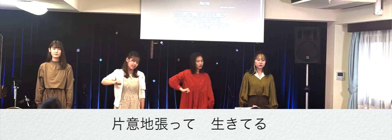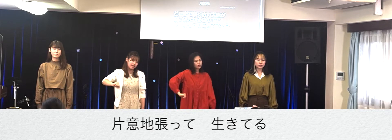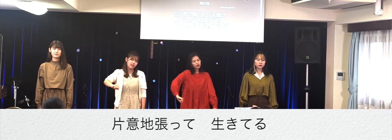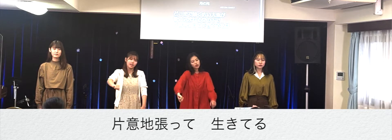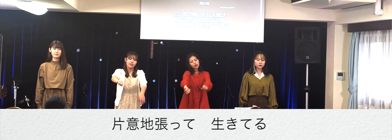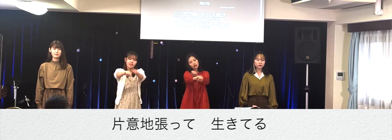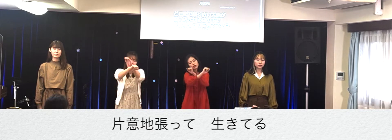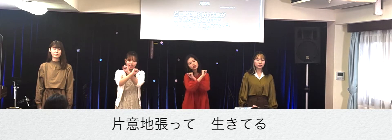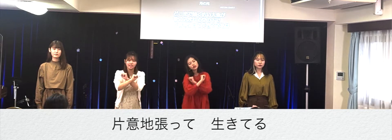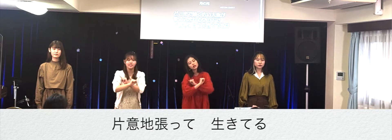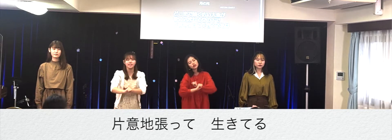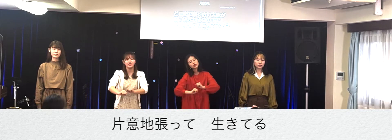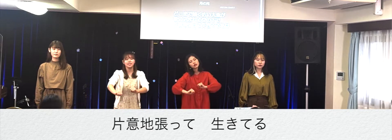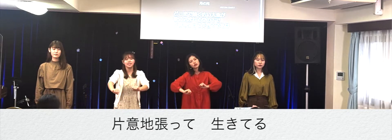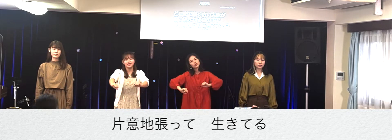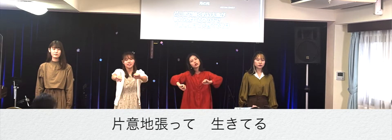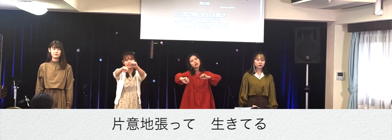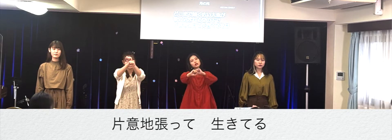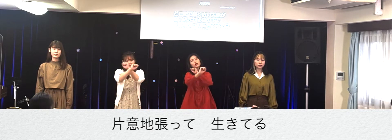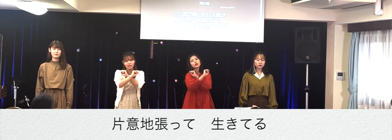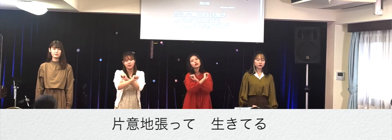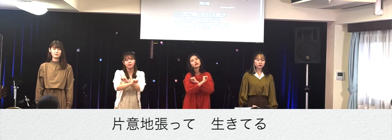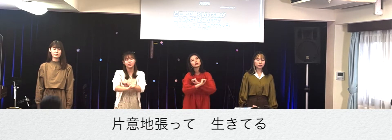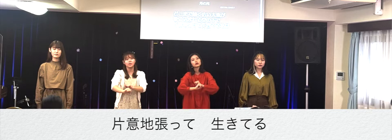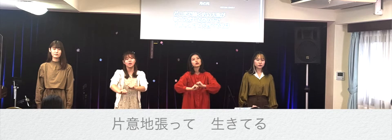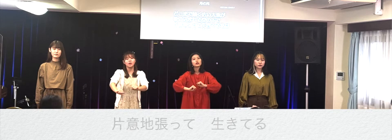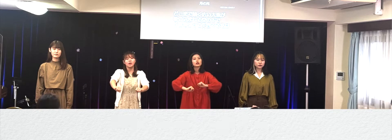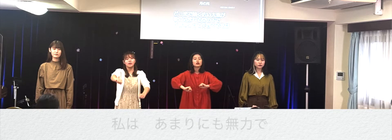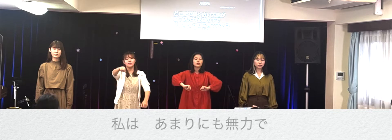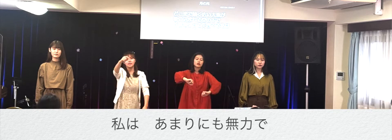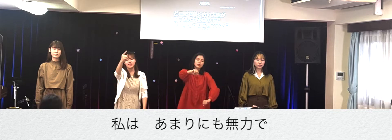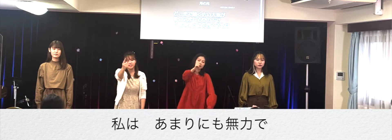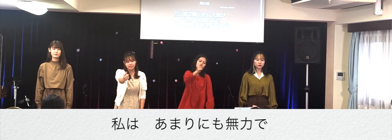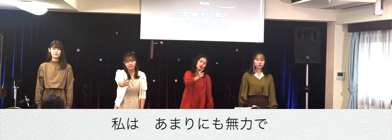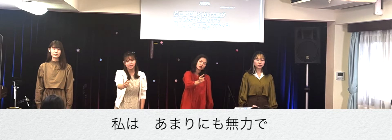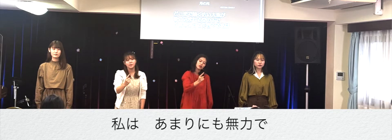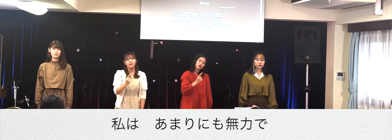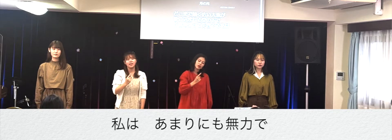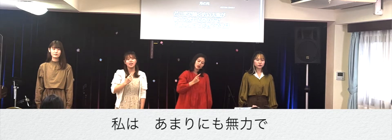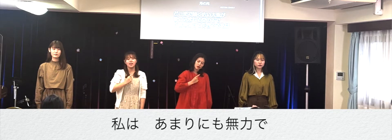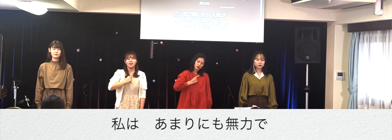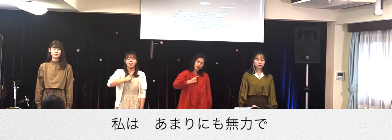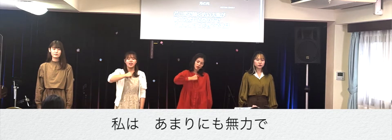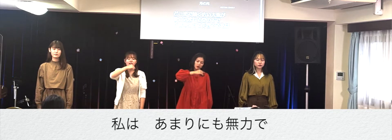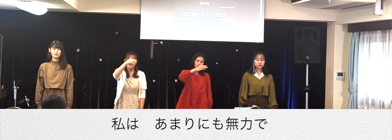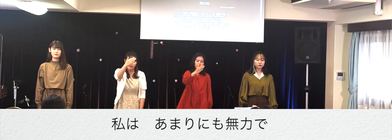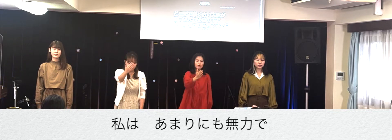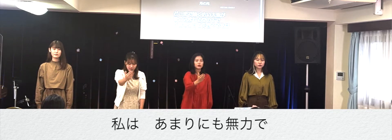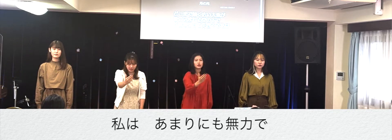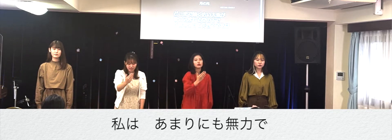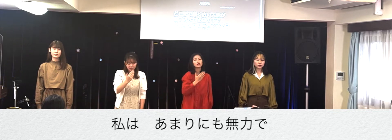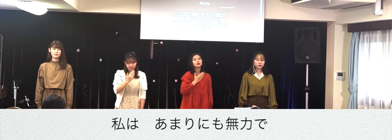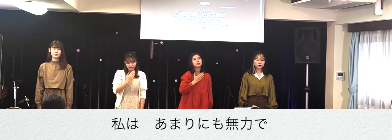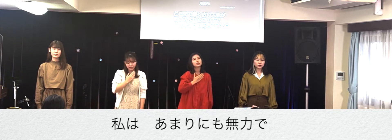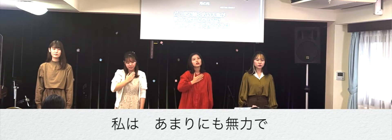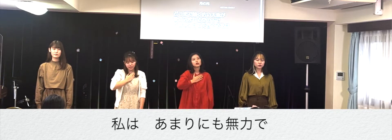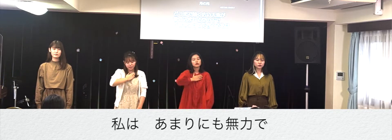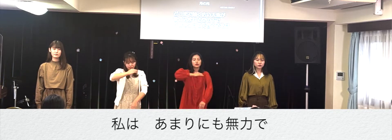って生きている私はあまりにも